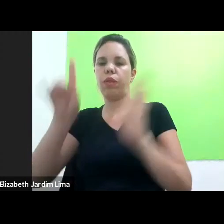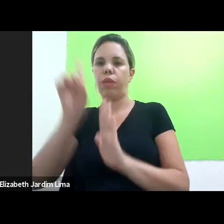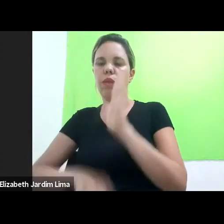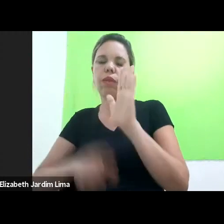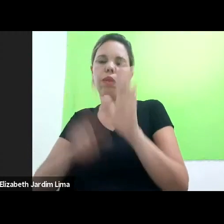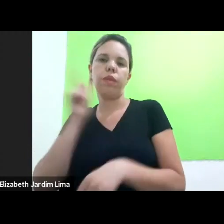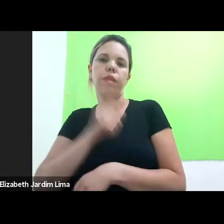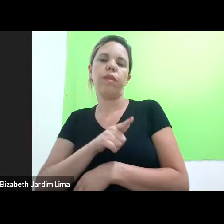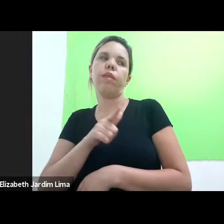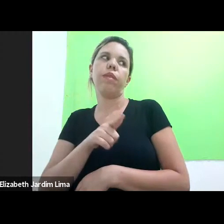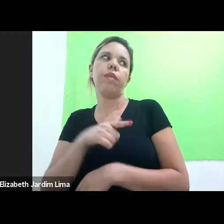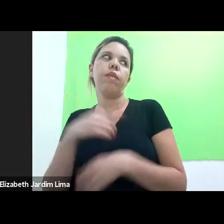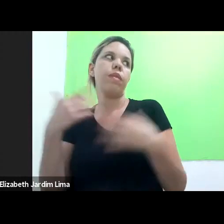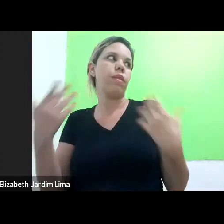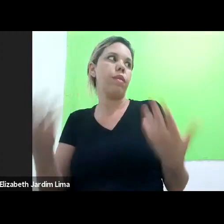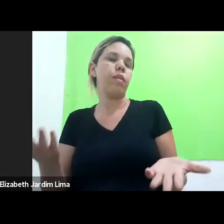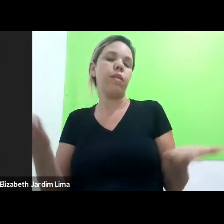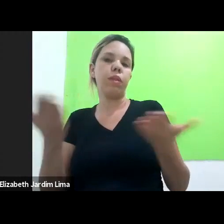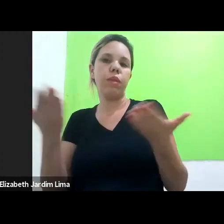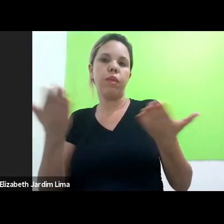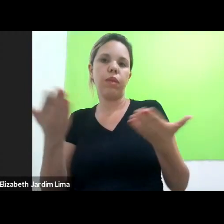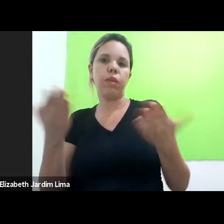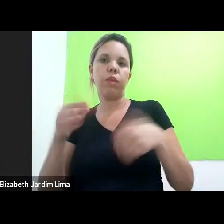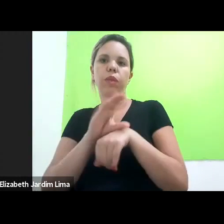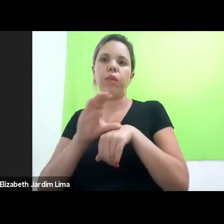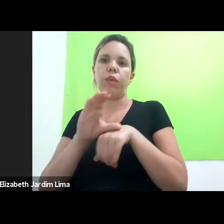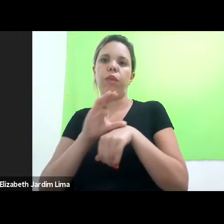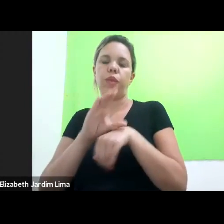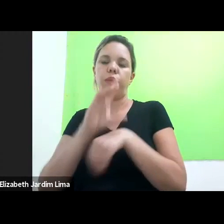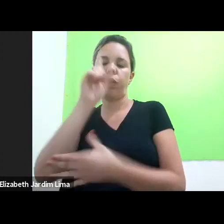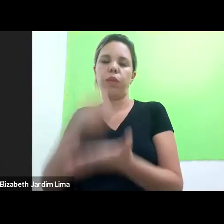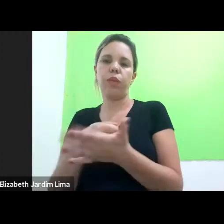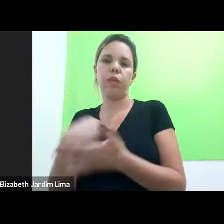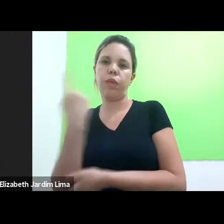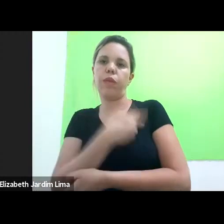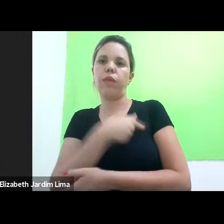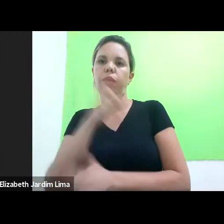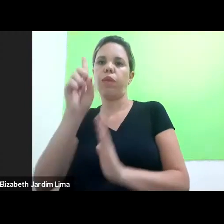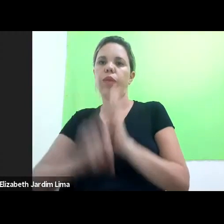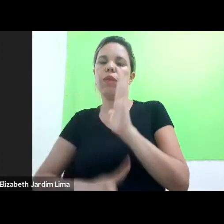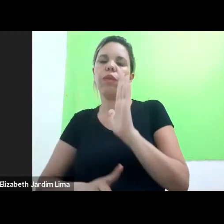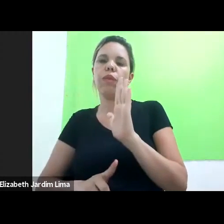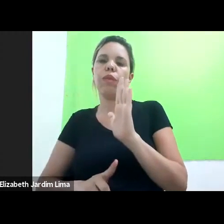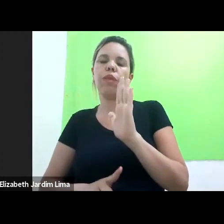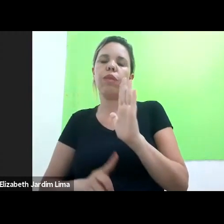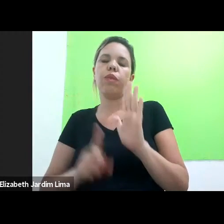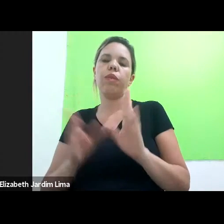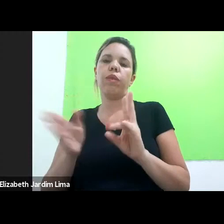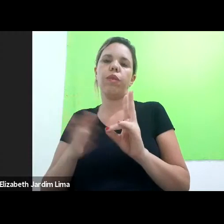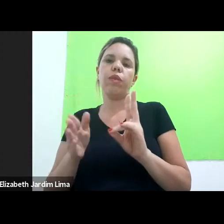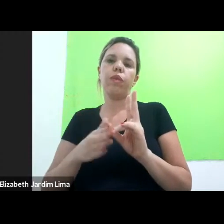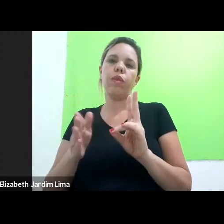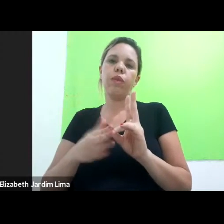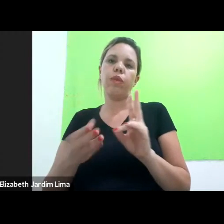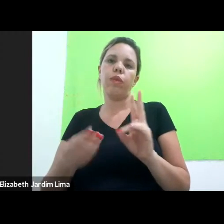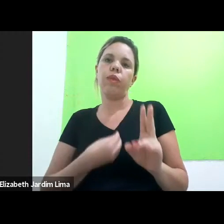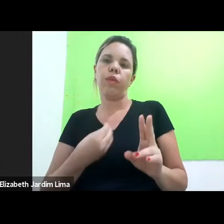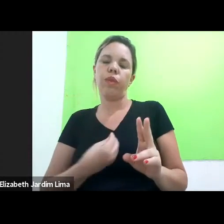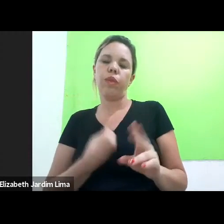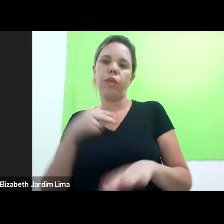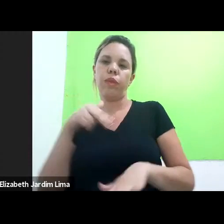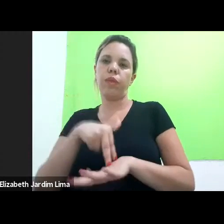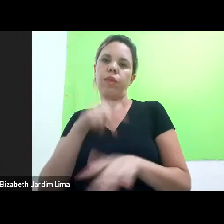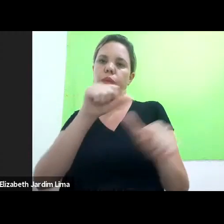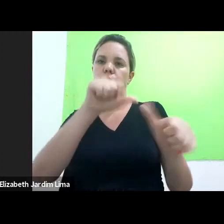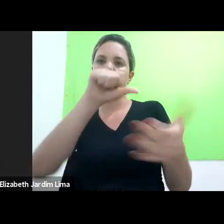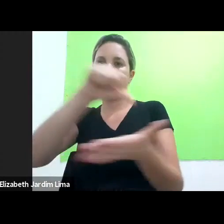conquistado. Então, hoje, a Constituição garante para nós o direito de sermos indígenas, de estarmos em nossos